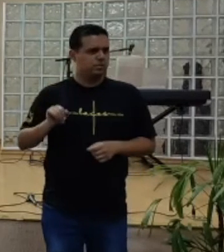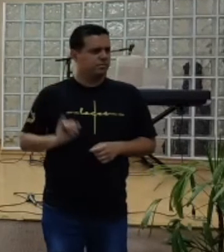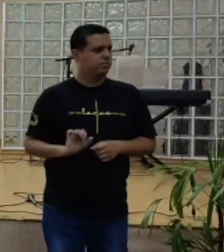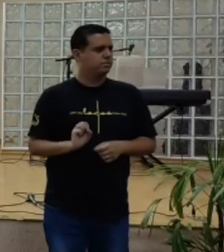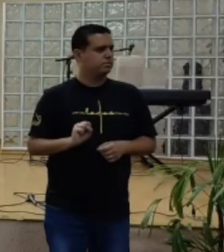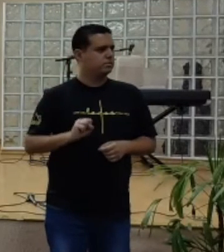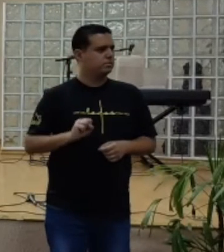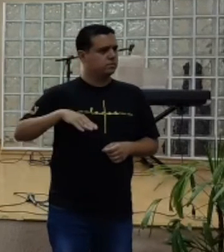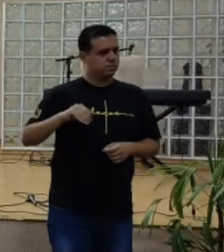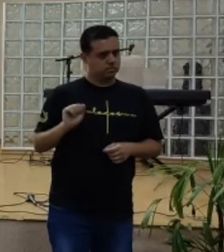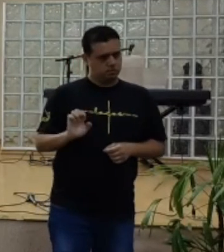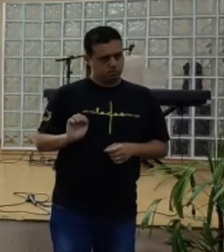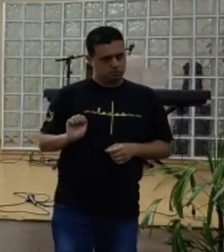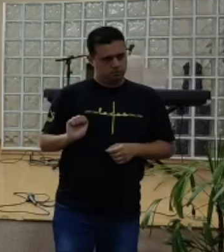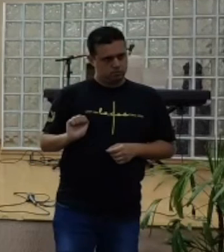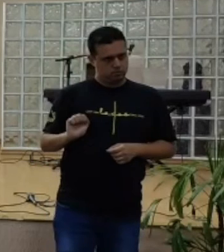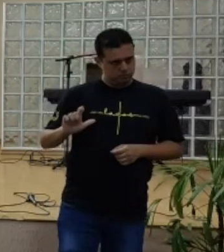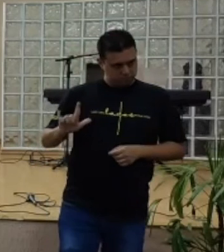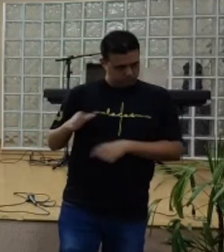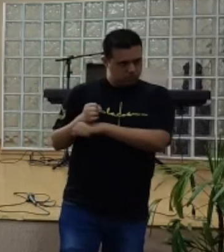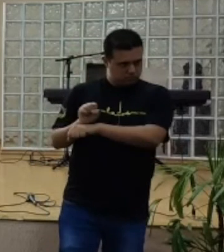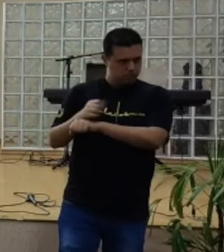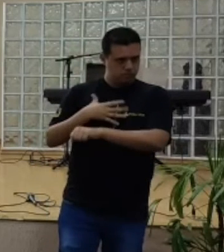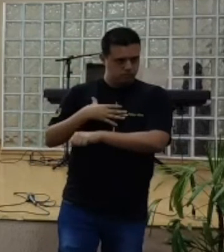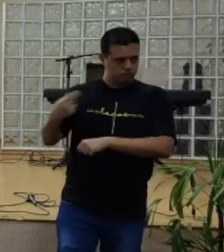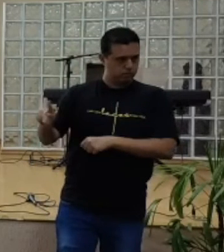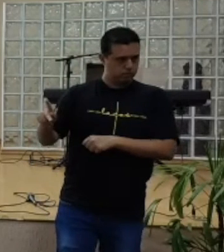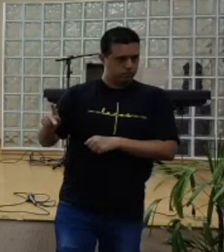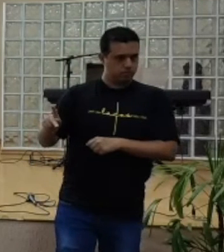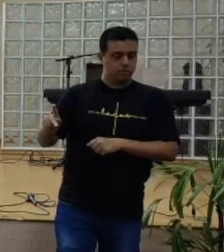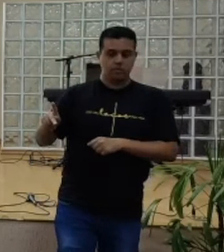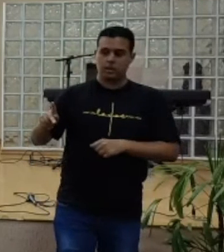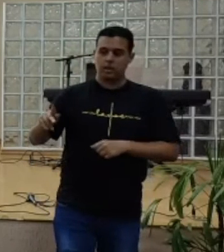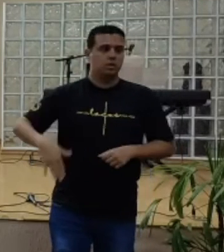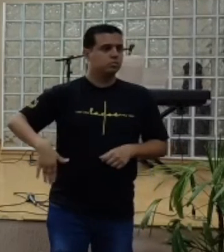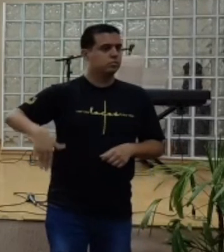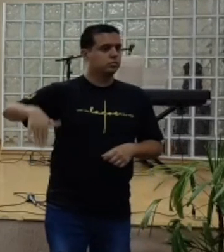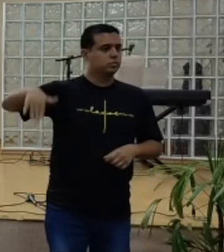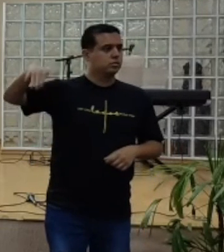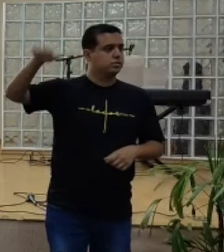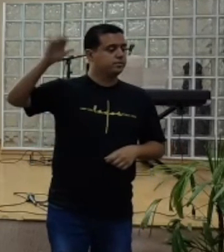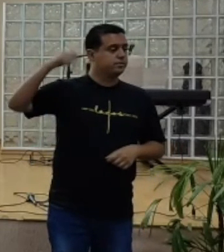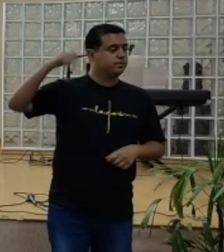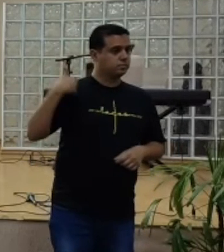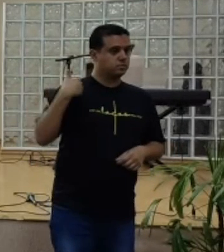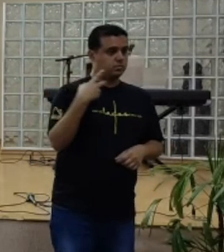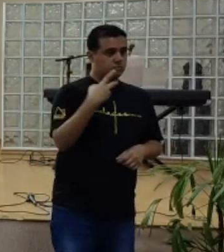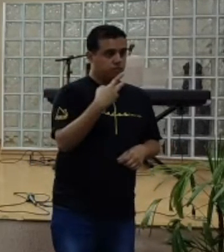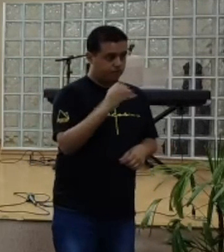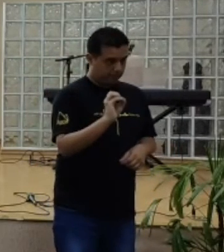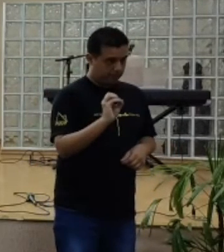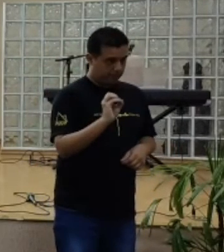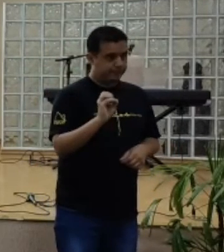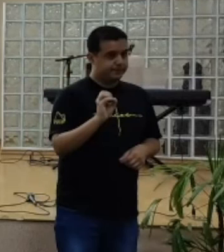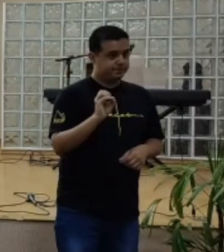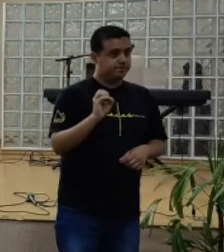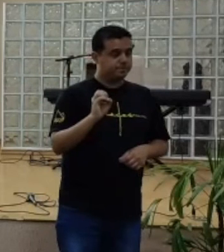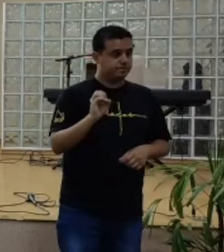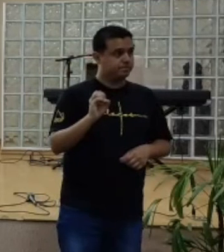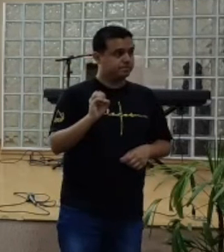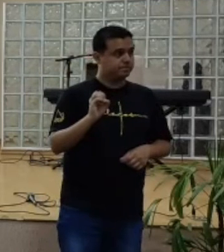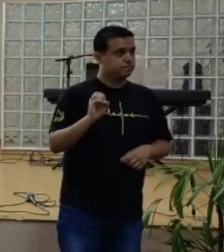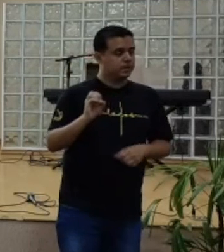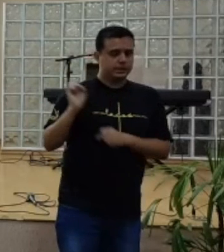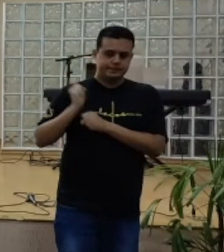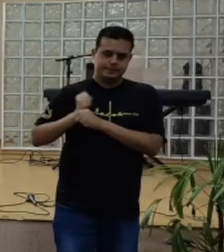Entre 15 e 20 anos. Se ele já era velho e ela já tinha dificuldade, e os anos